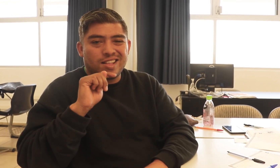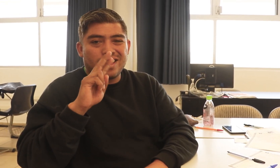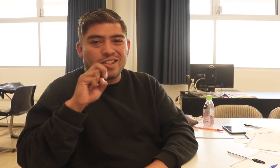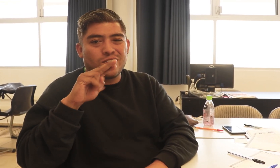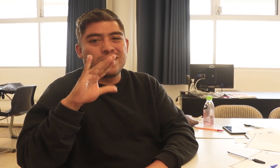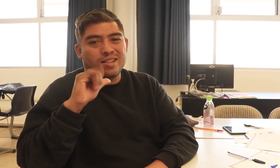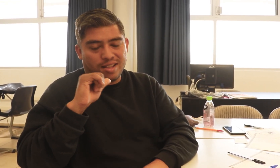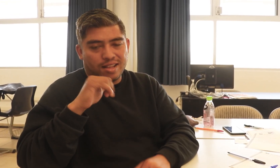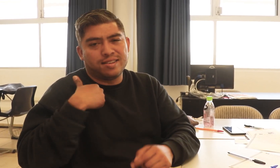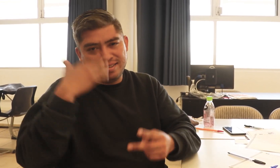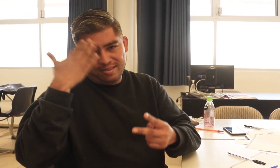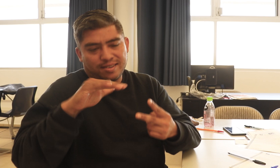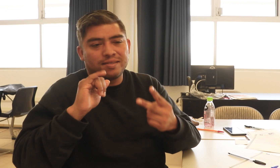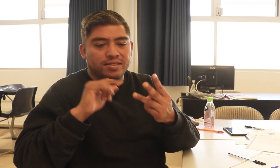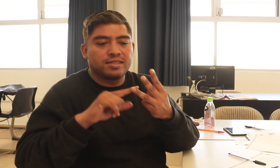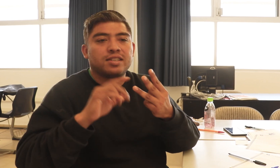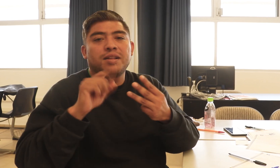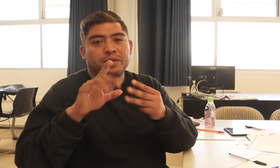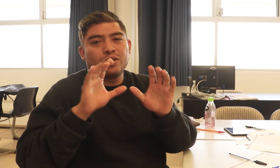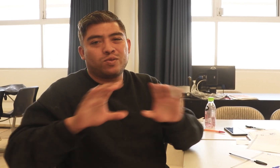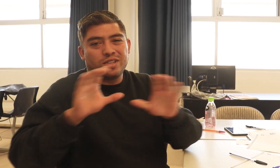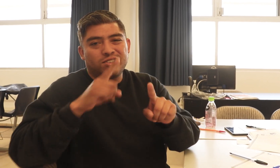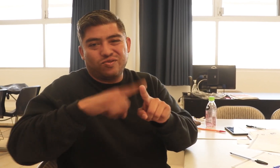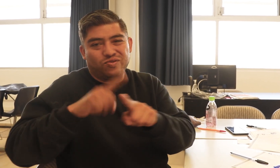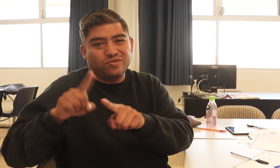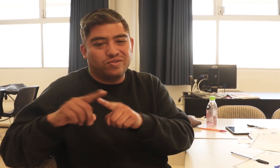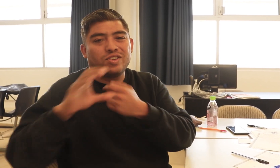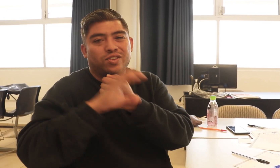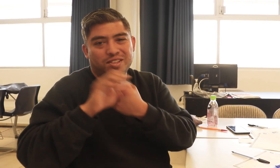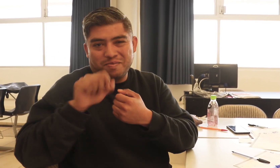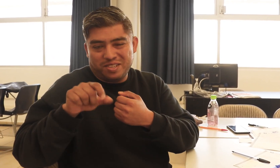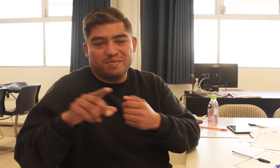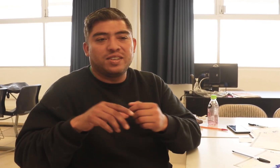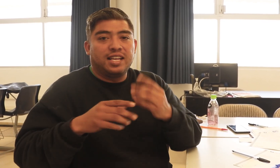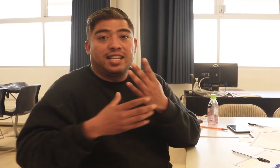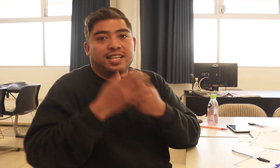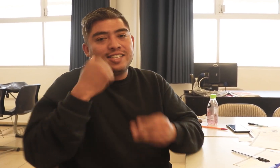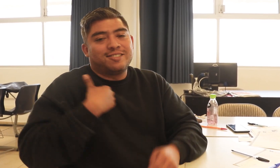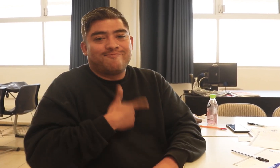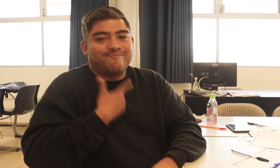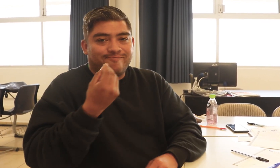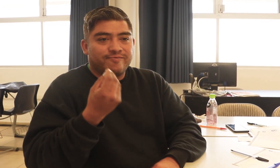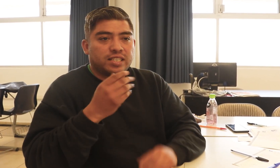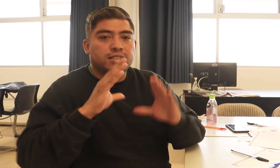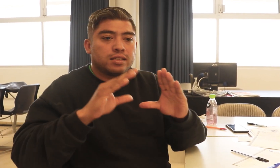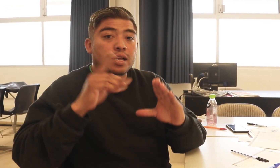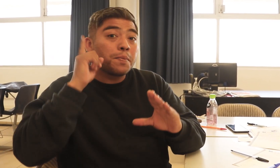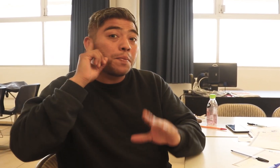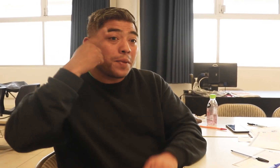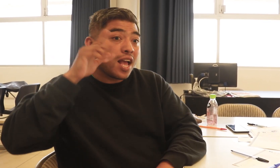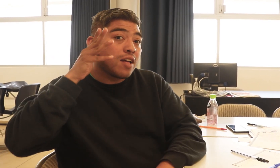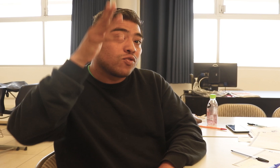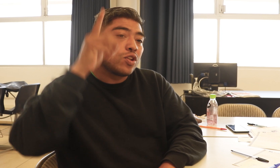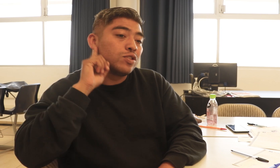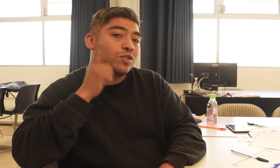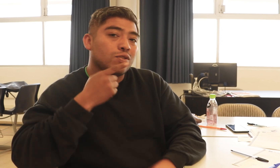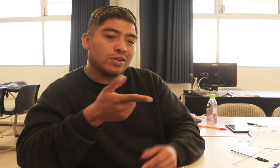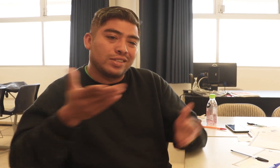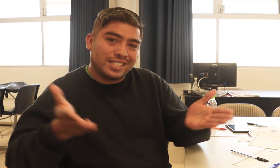También me gustan mucho los códigos, el procesamiento de datos. Entonces a mí me gustaría beneficiar con mi ejemplo a